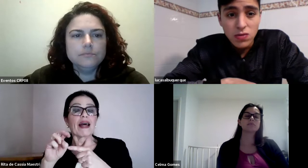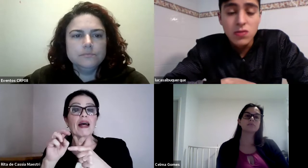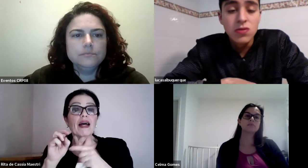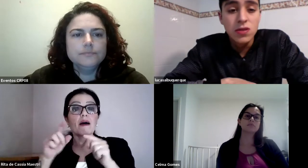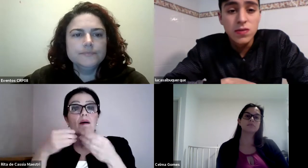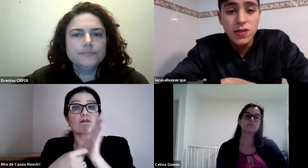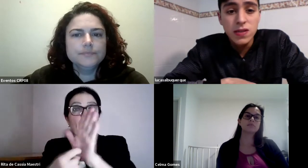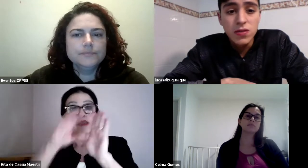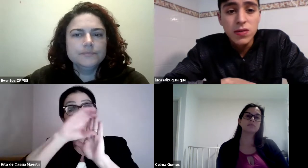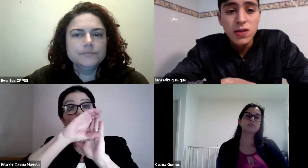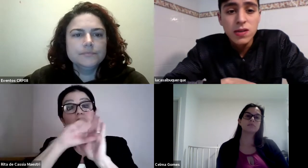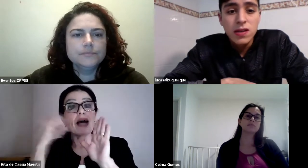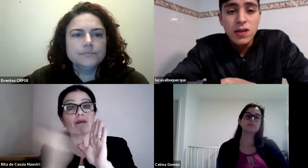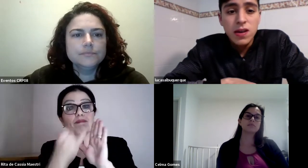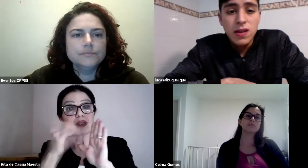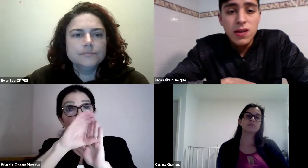5626 de 2005,